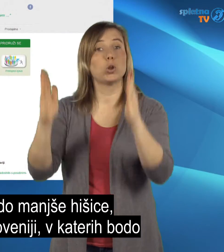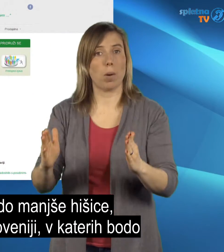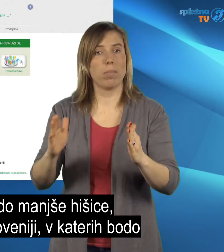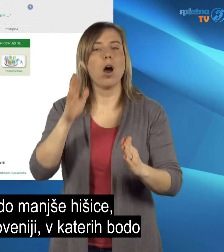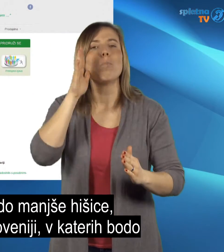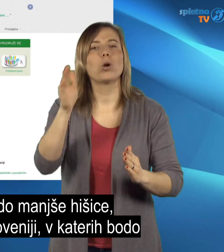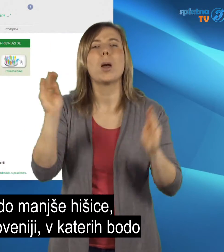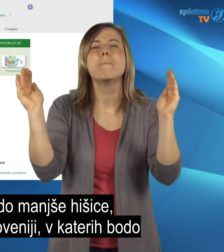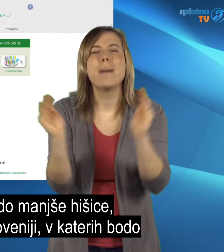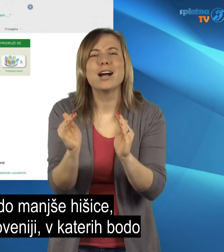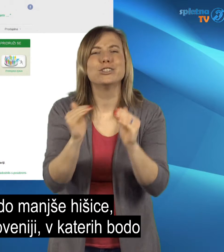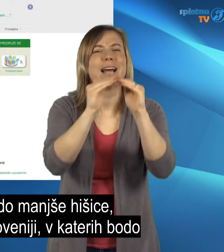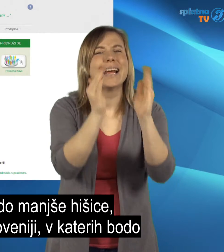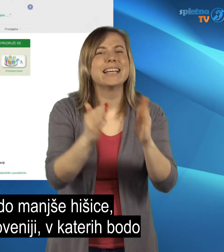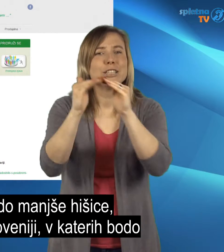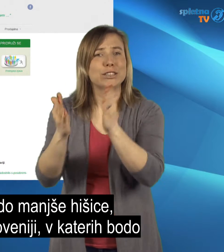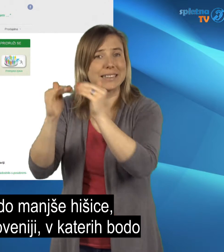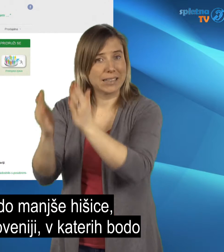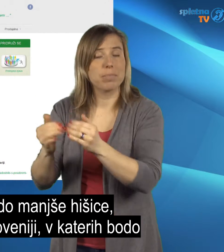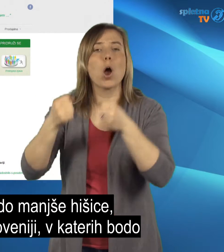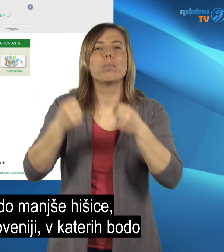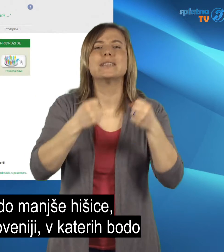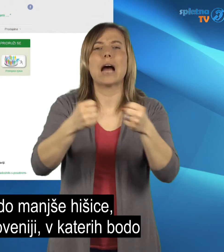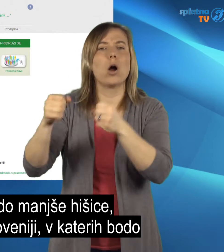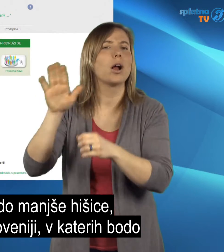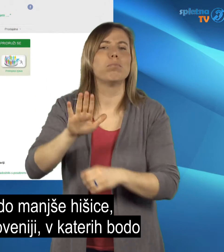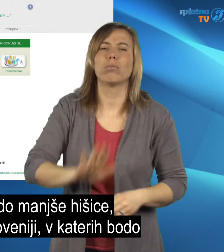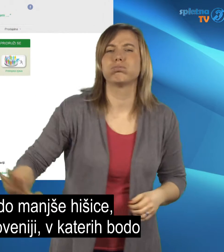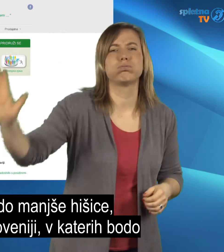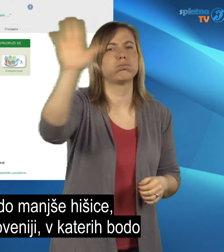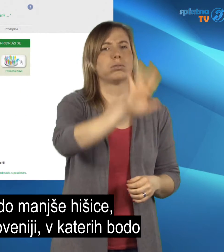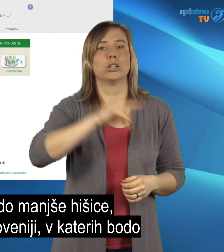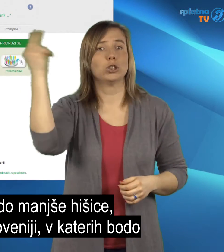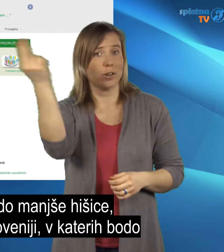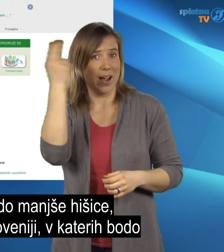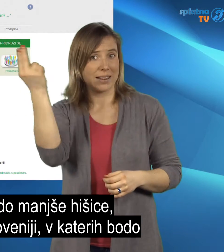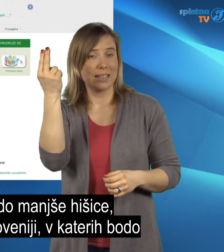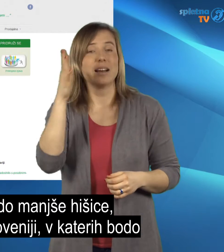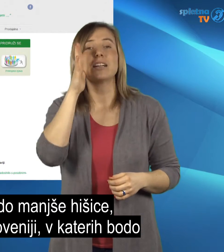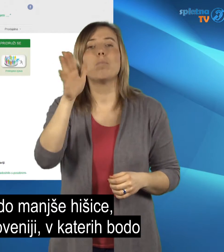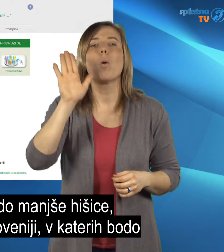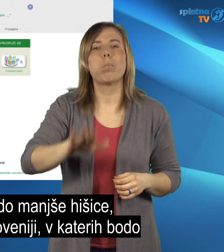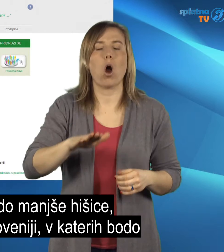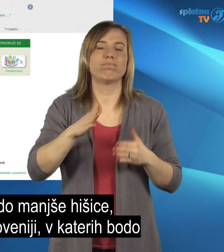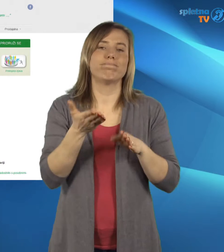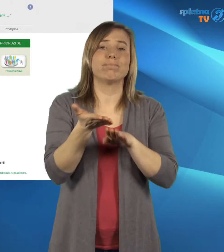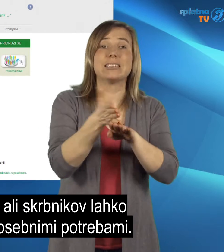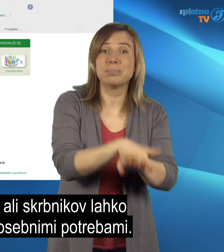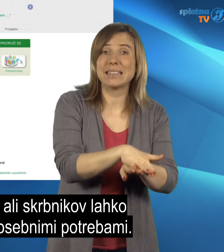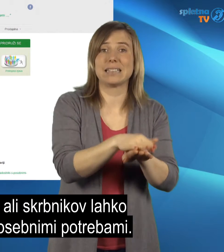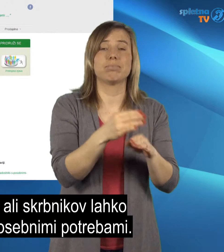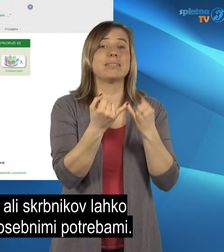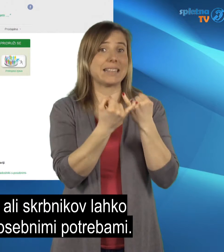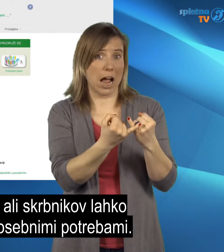Drugi dom bodo manjše hišice, postavljene po Sloveniji, v katerih bodo po smrti staršev ali skrbnikov lahko